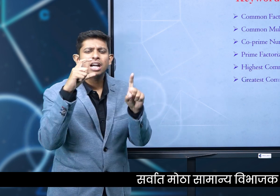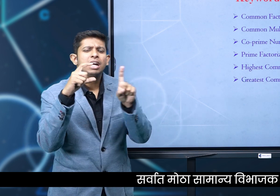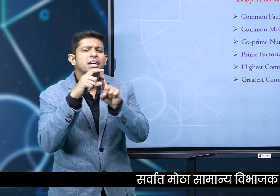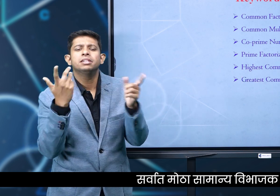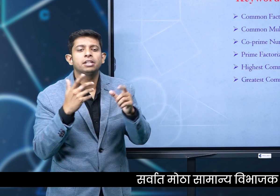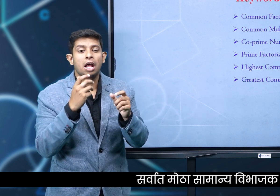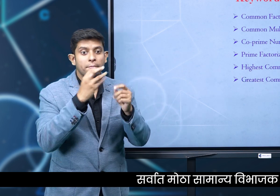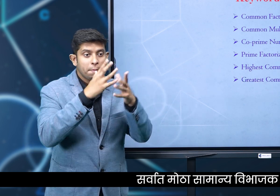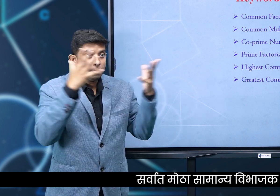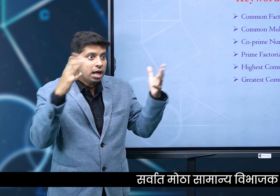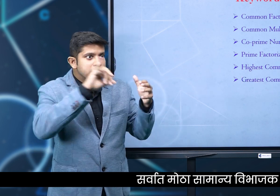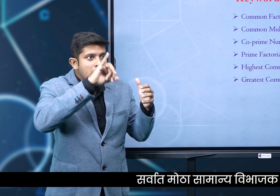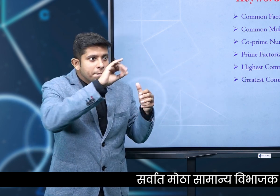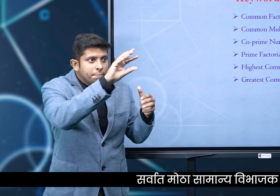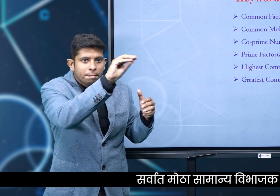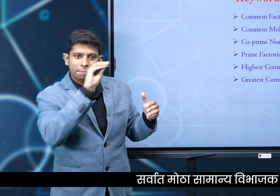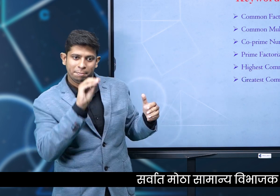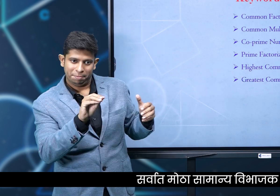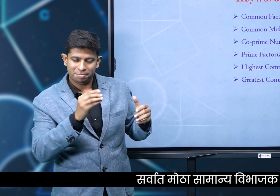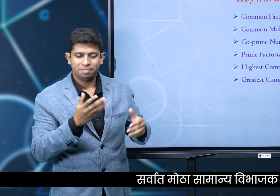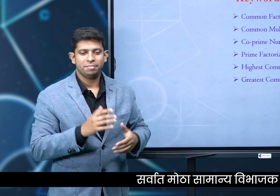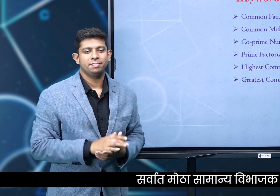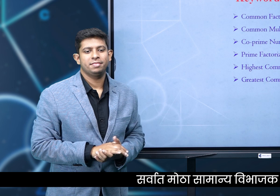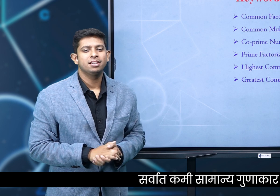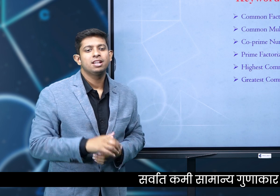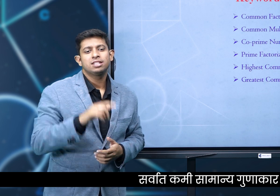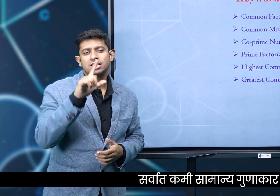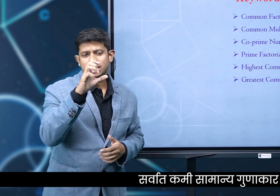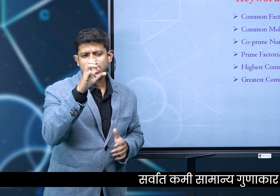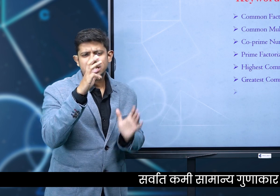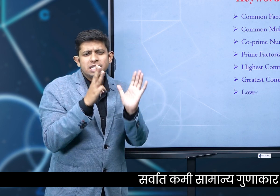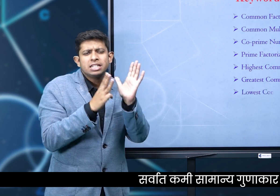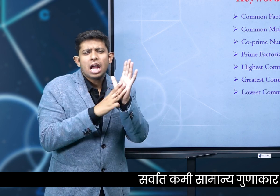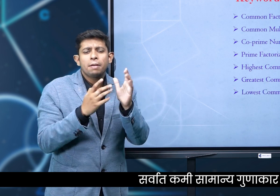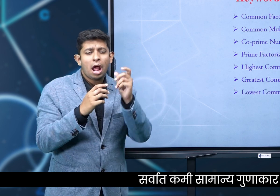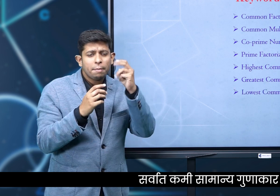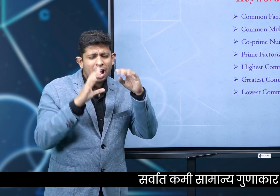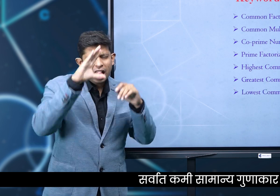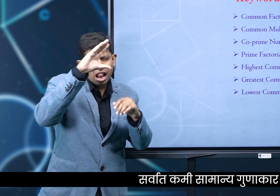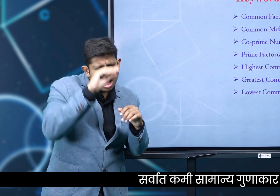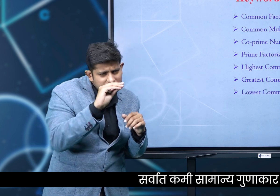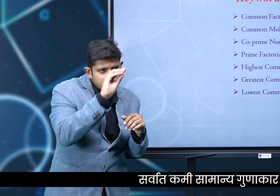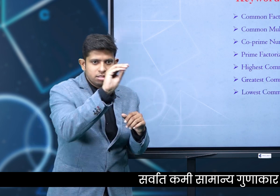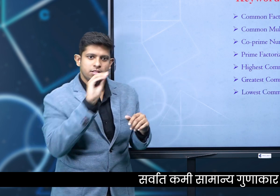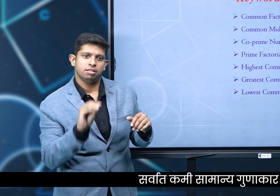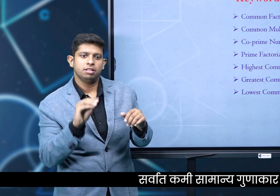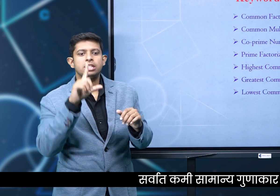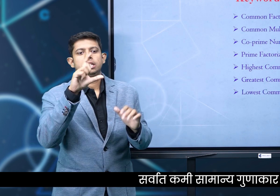सर्वात मोठा सामान्य विभाजक GCD, सर्वात कमी सामान्य गुणाकार LCM,